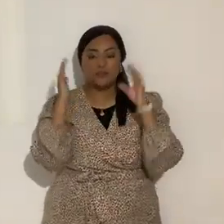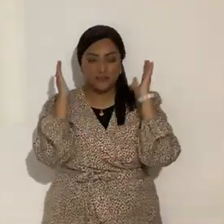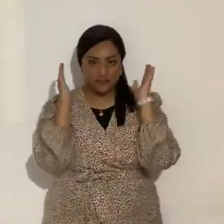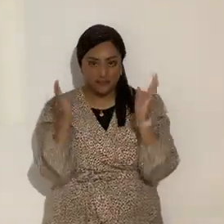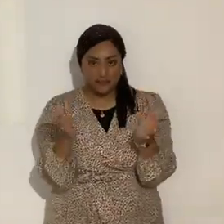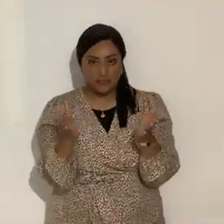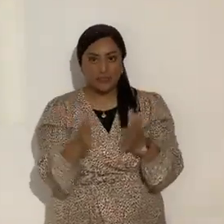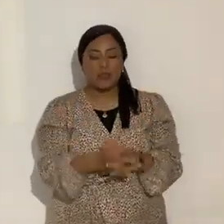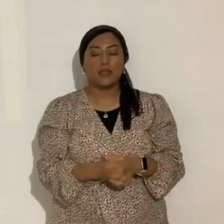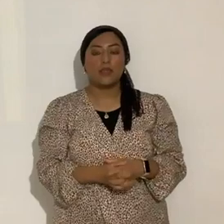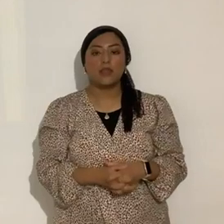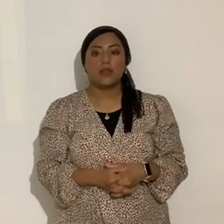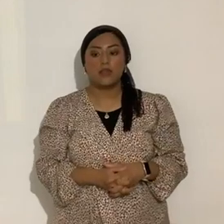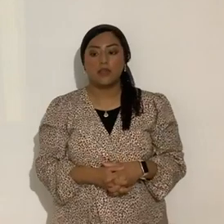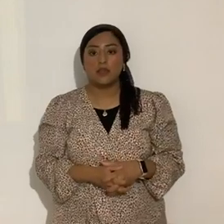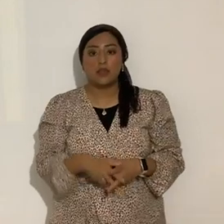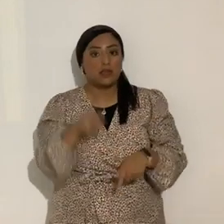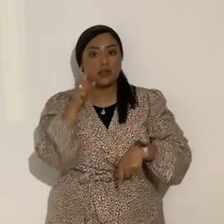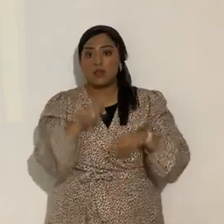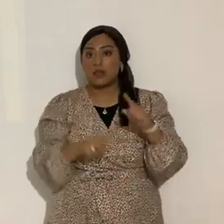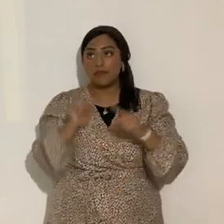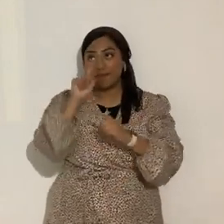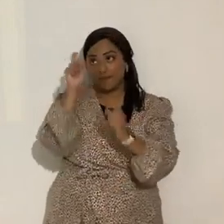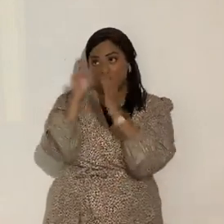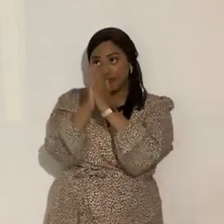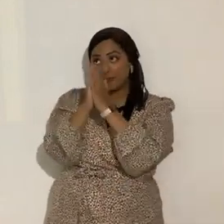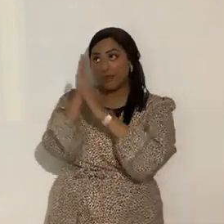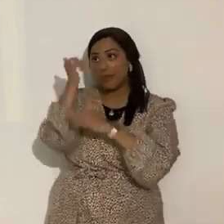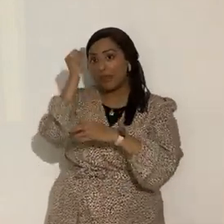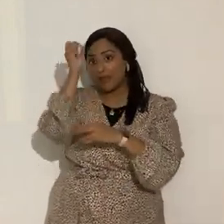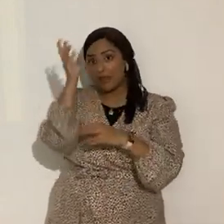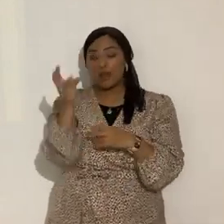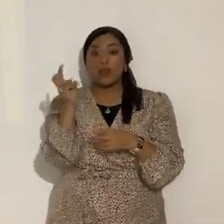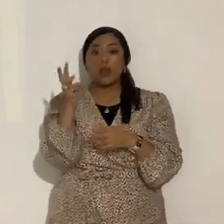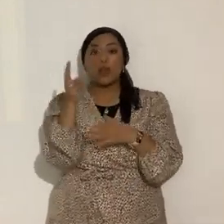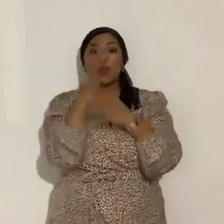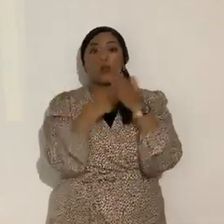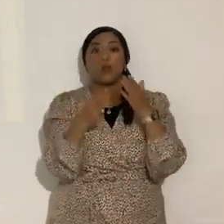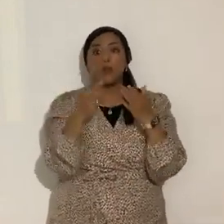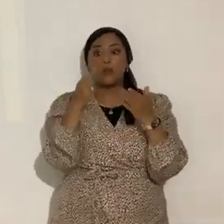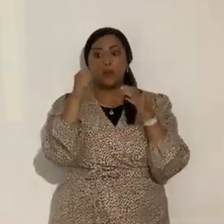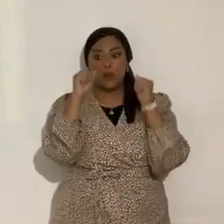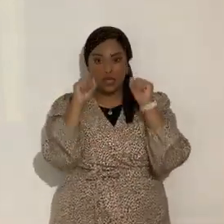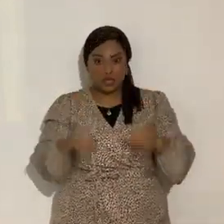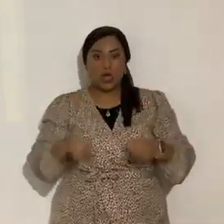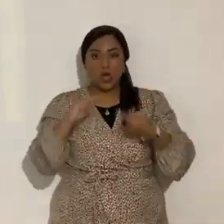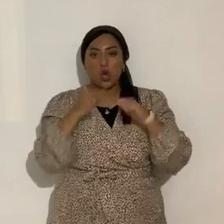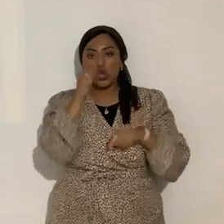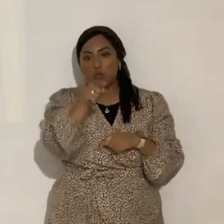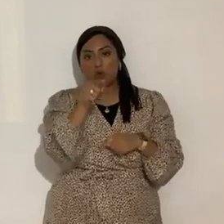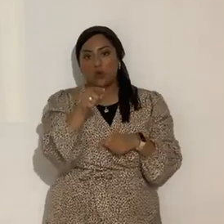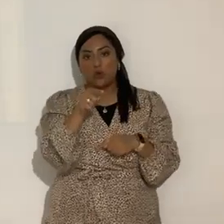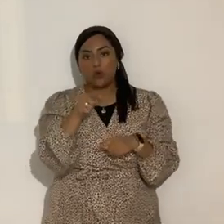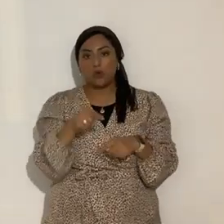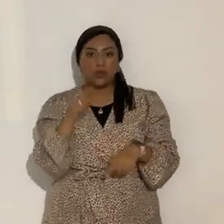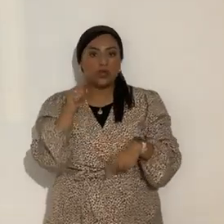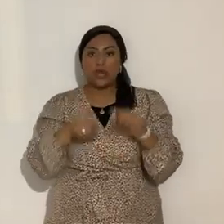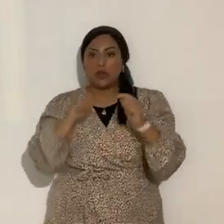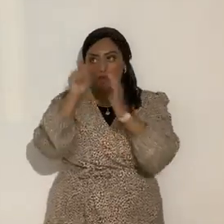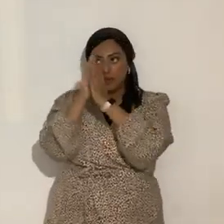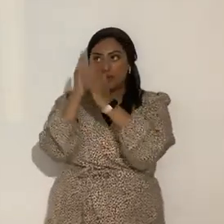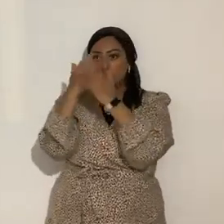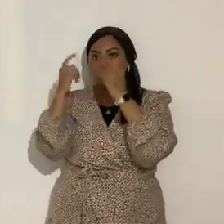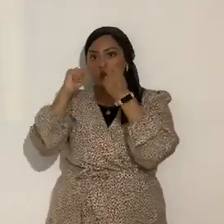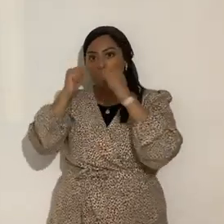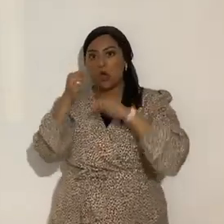bien. No puedes pedir a Yahshua lo que te haría daño. Tú no vas a pedir algo que te haría daño.